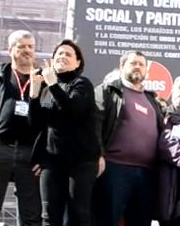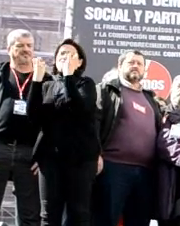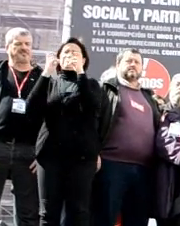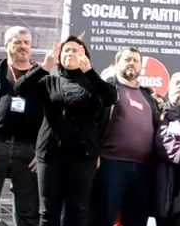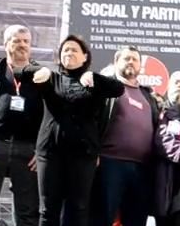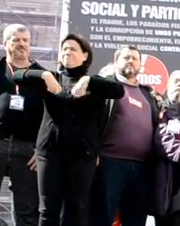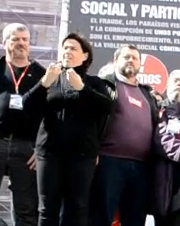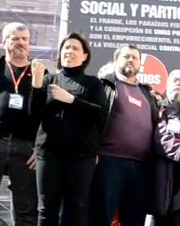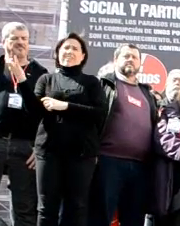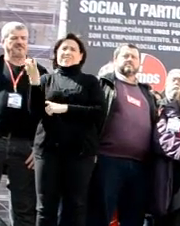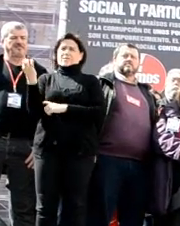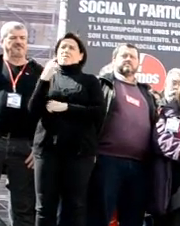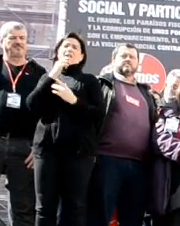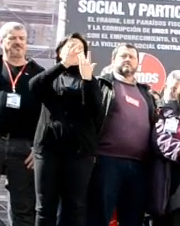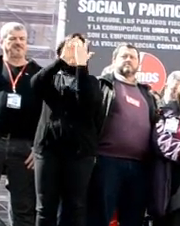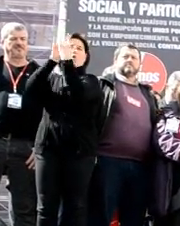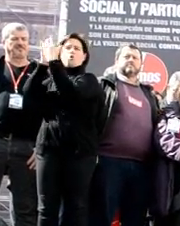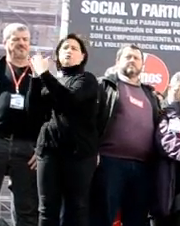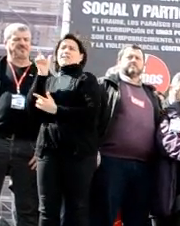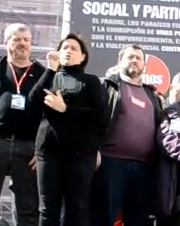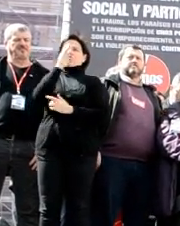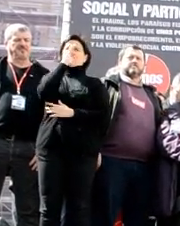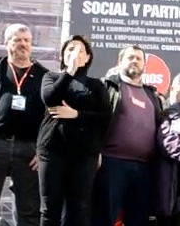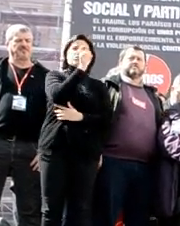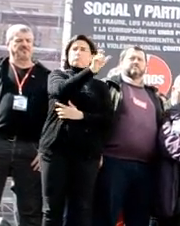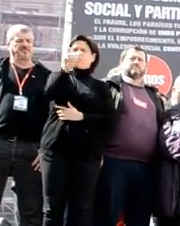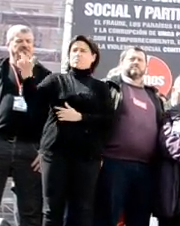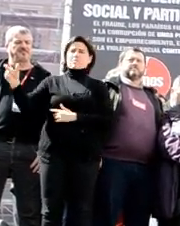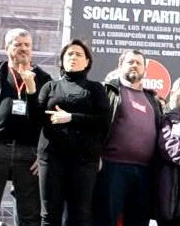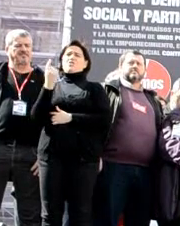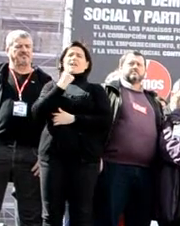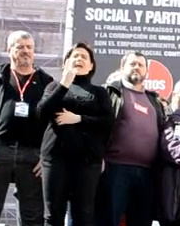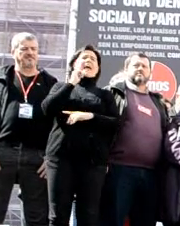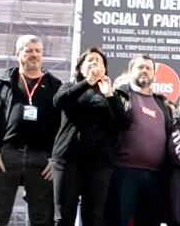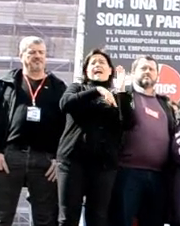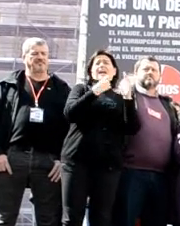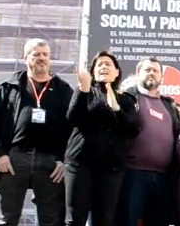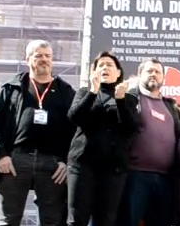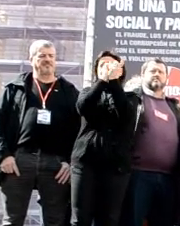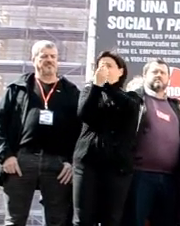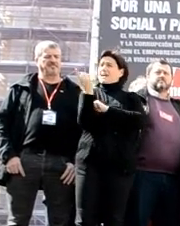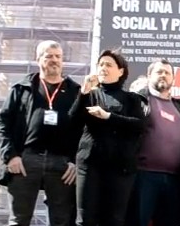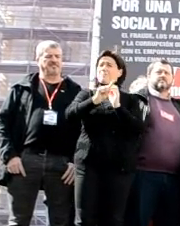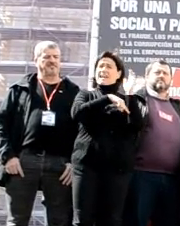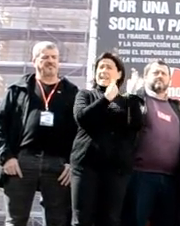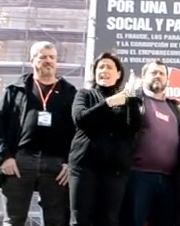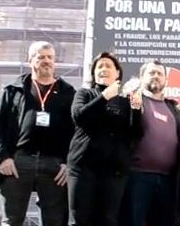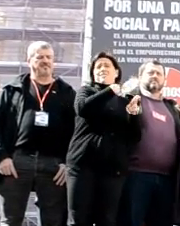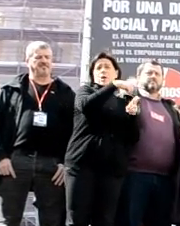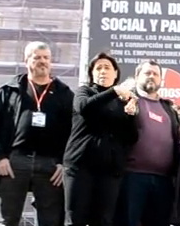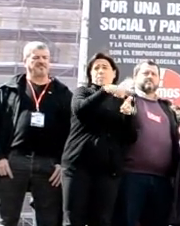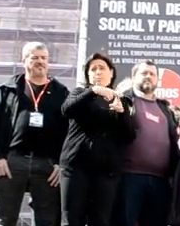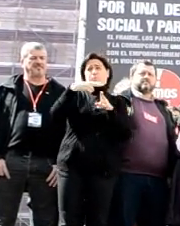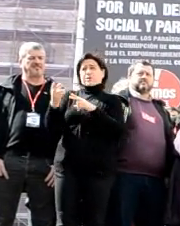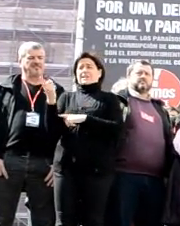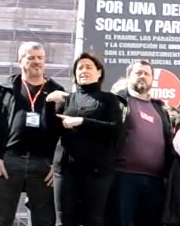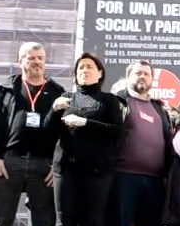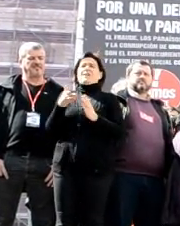directa con el electorado, de la ley de partidos y su financiación y promover una verdadera ley de